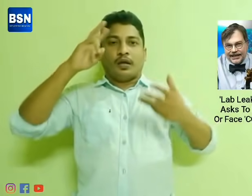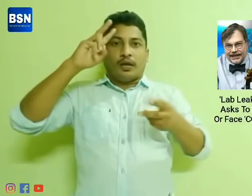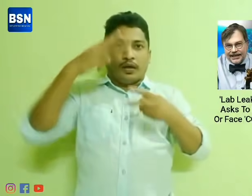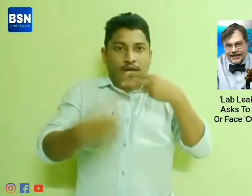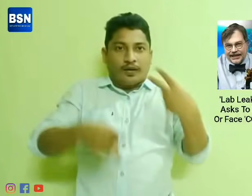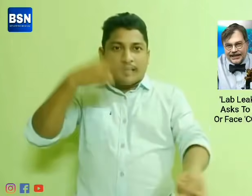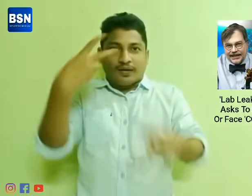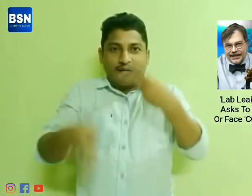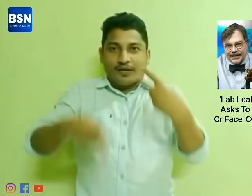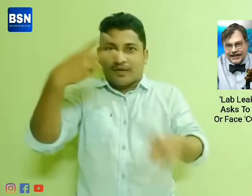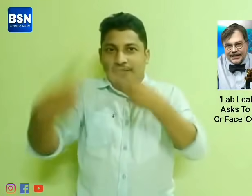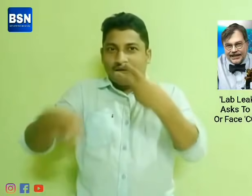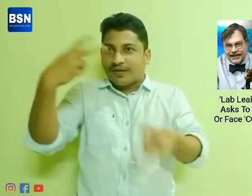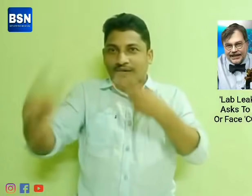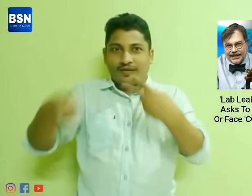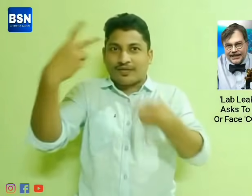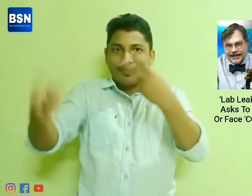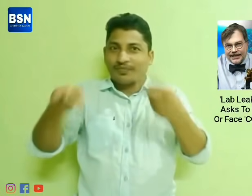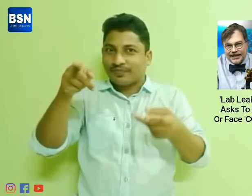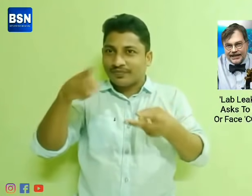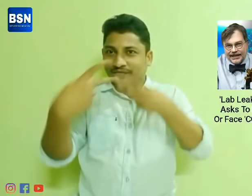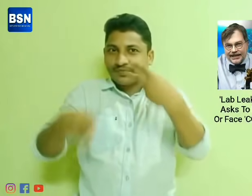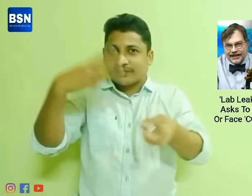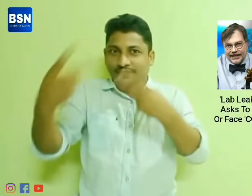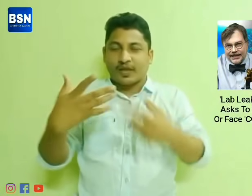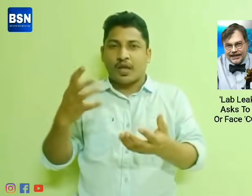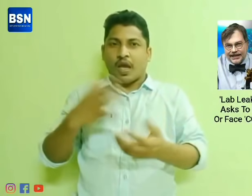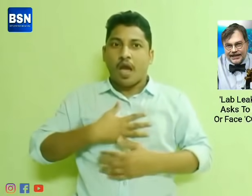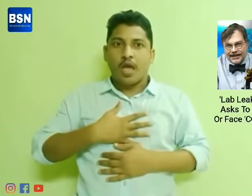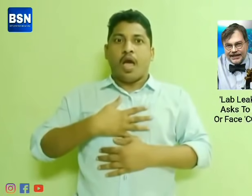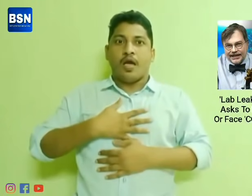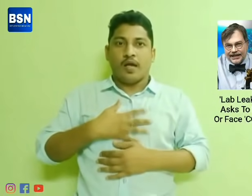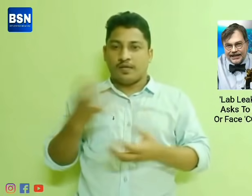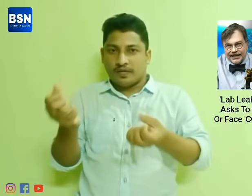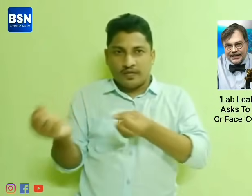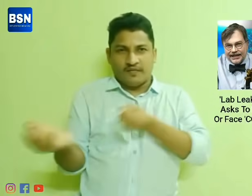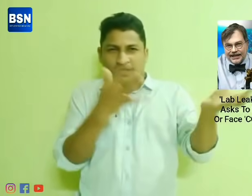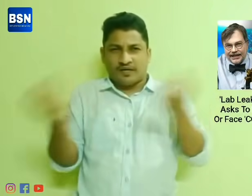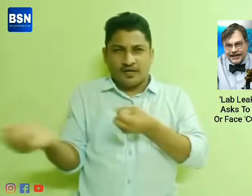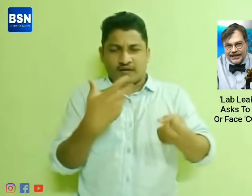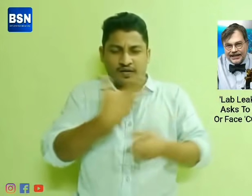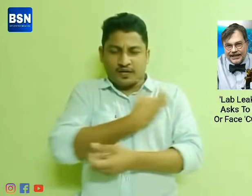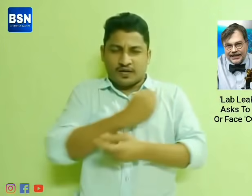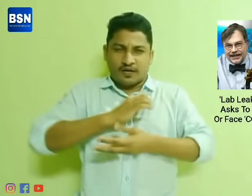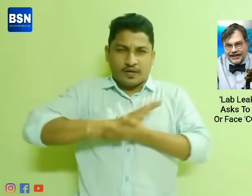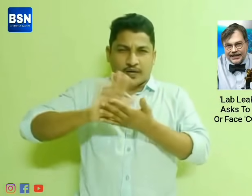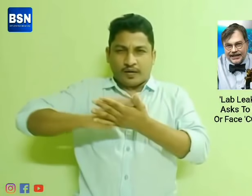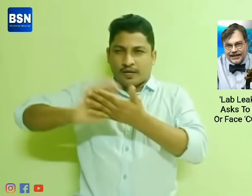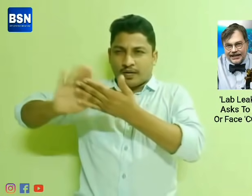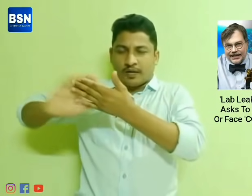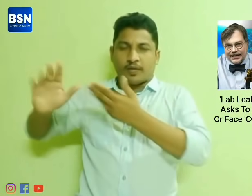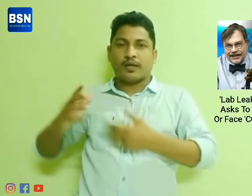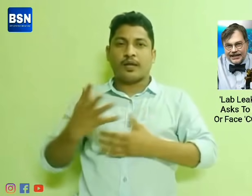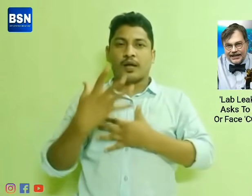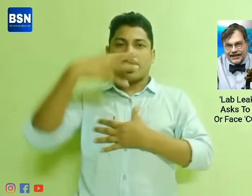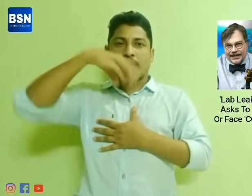చతుర కదలికలు, చతురు ఎక్కడికి వెళ్ళేది, ఏం చేసేది, అగర్వాల్కి ఎలా తెలుస్తుంది? అగర్వాల్ సంగతి తెలిసిందే కదా